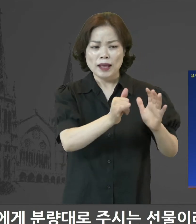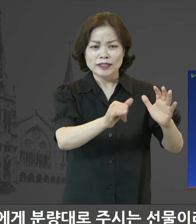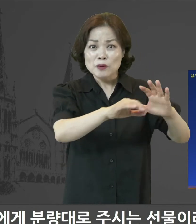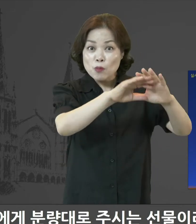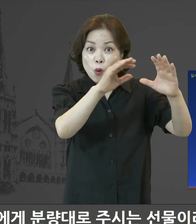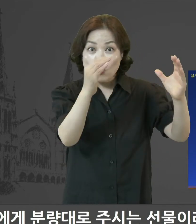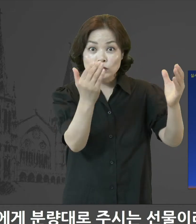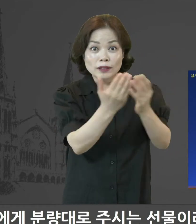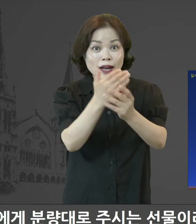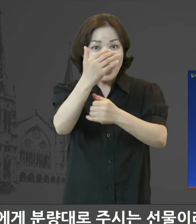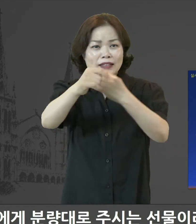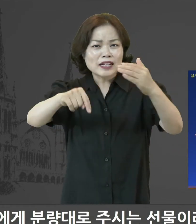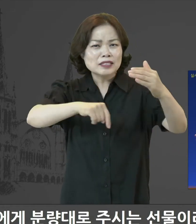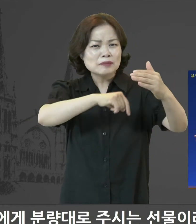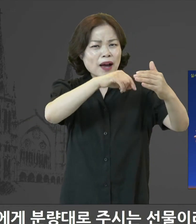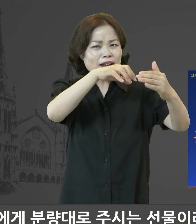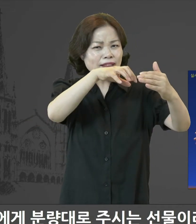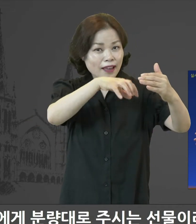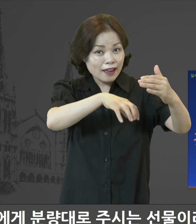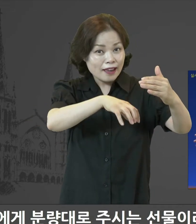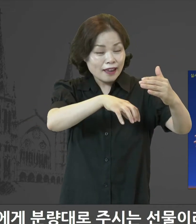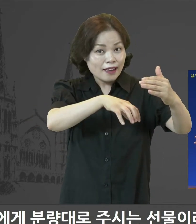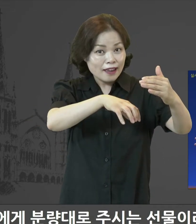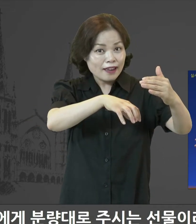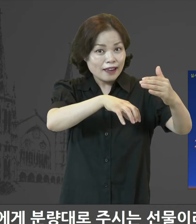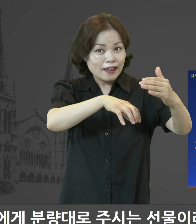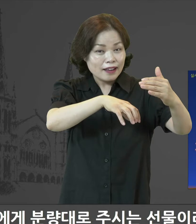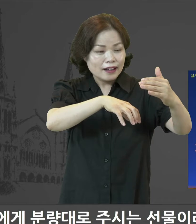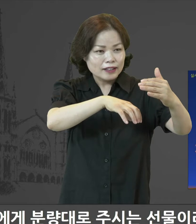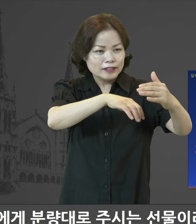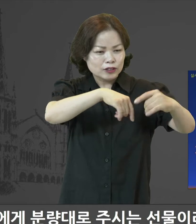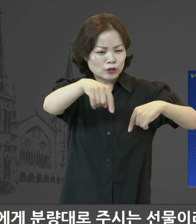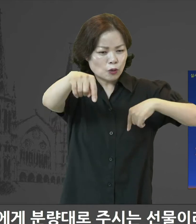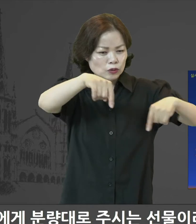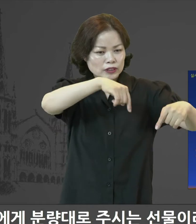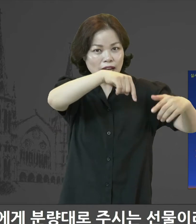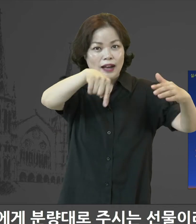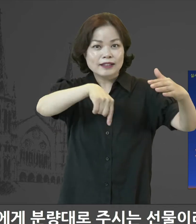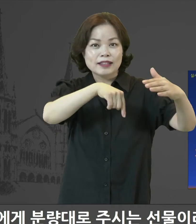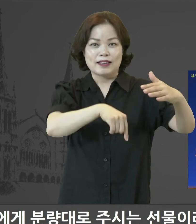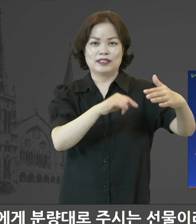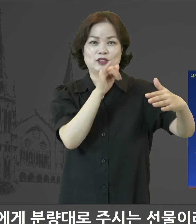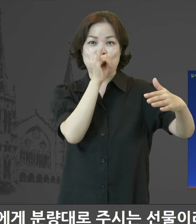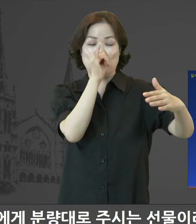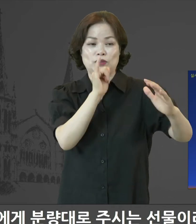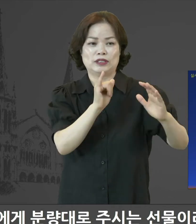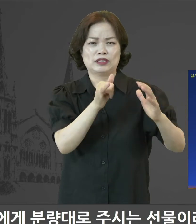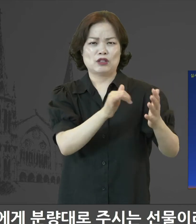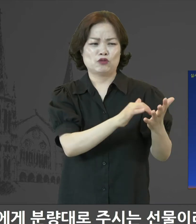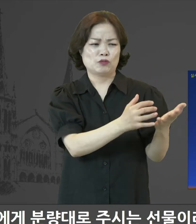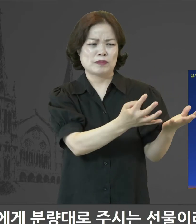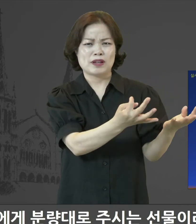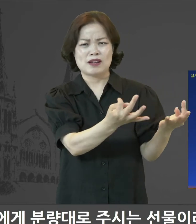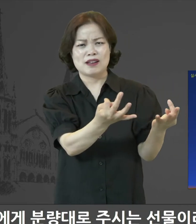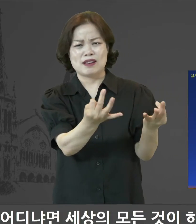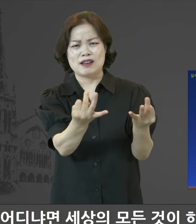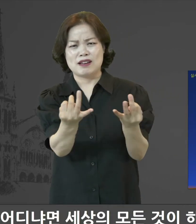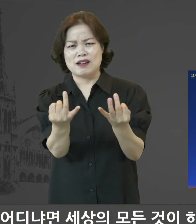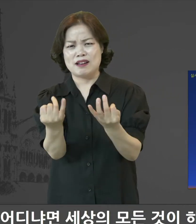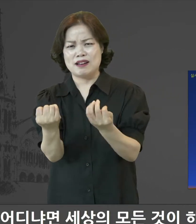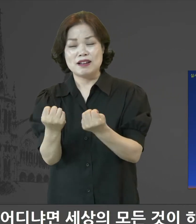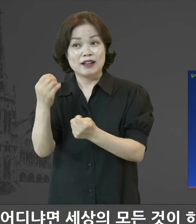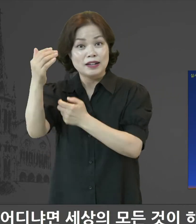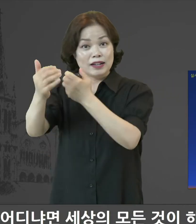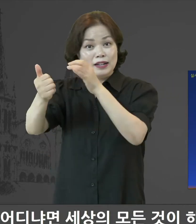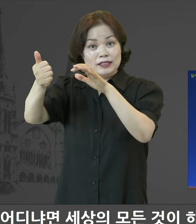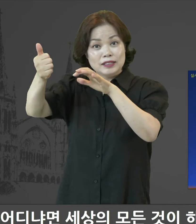모든 것이 하나님 안에 다 이렇게 그 통치 안에 들어오면서 세상의 수많은 것들이